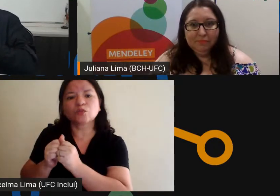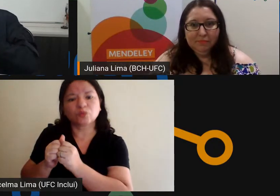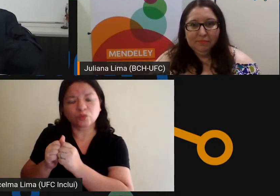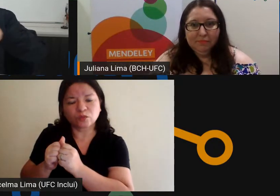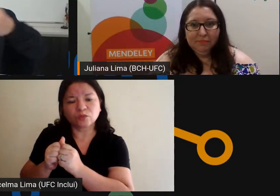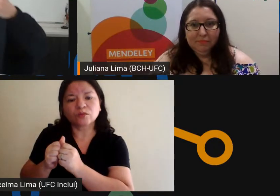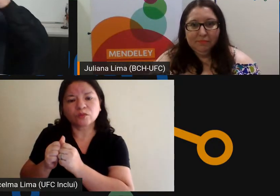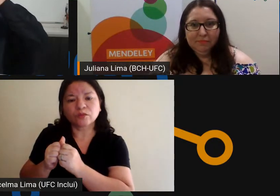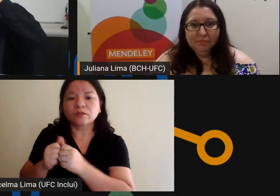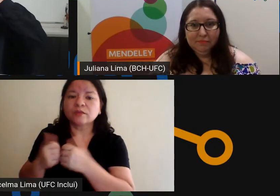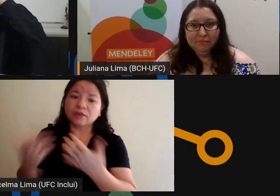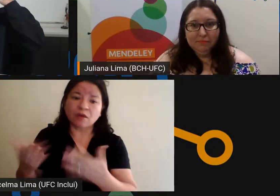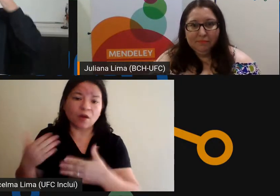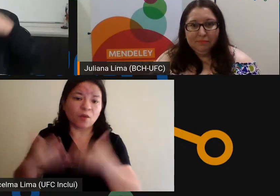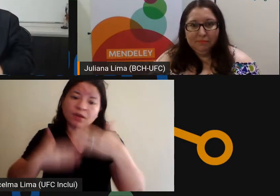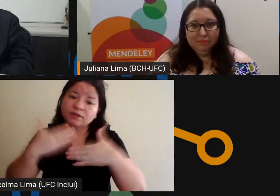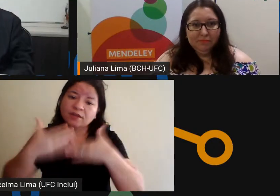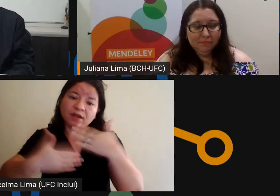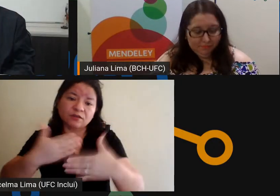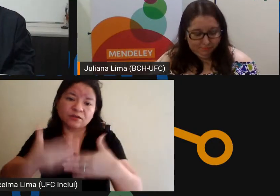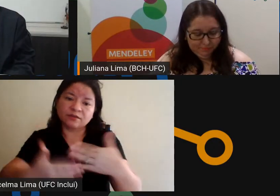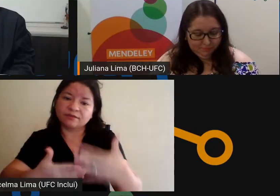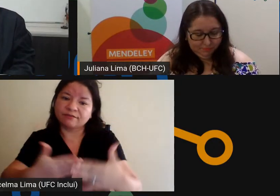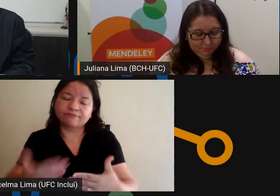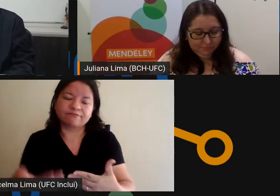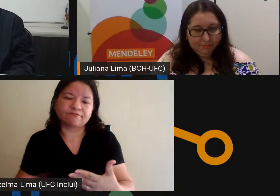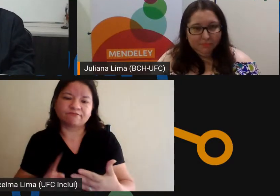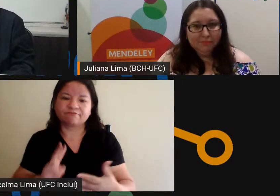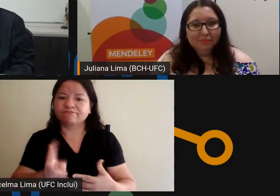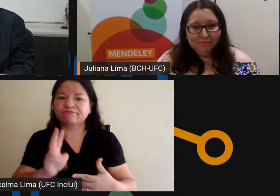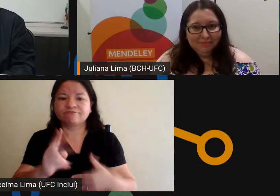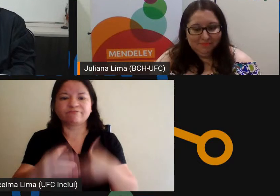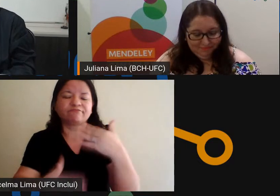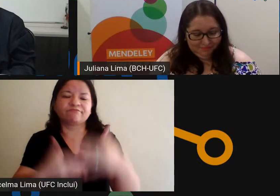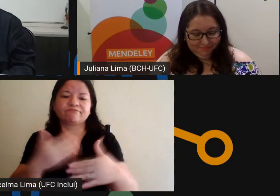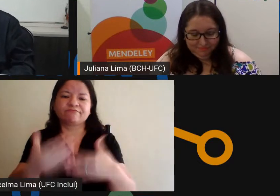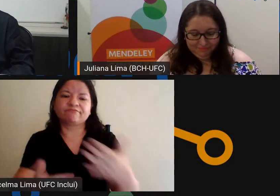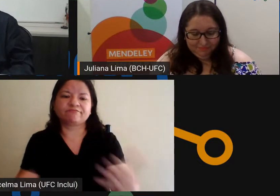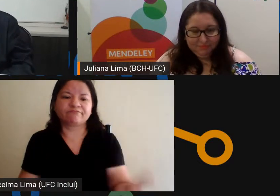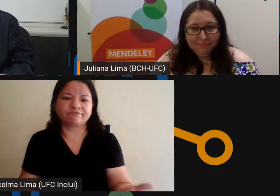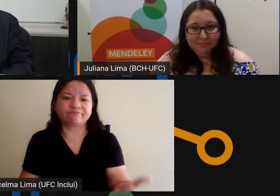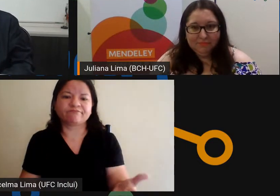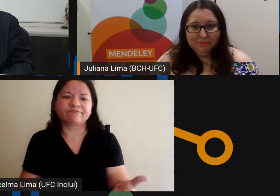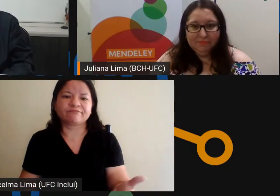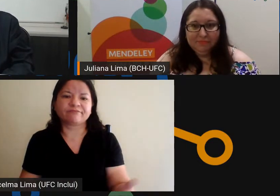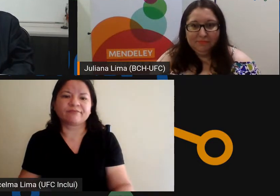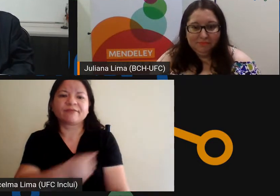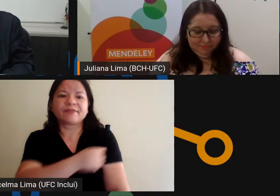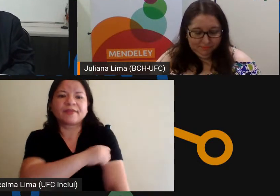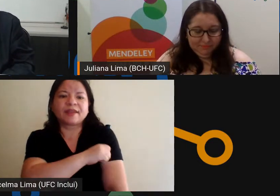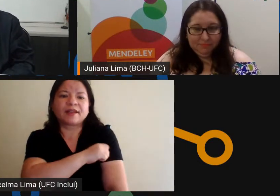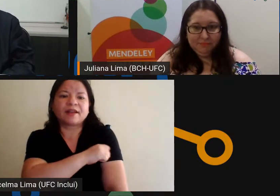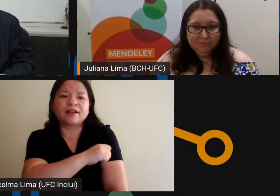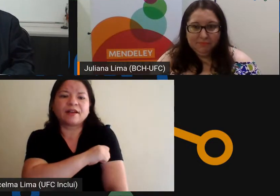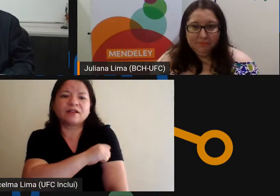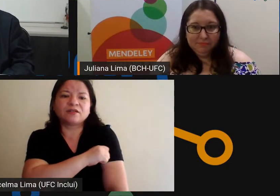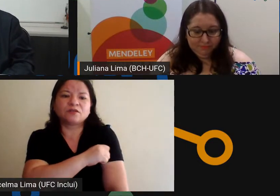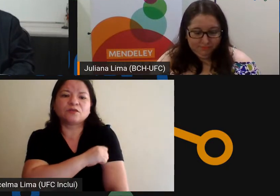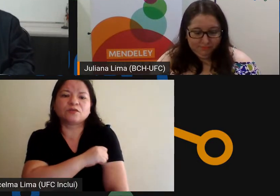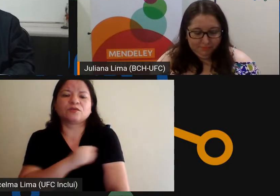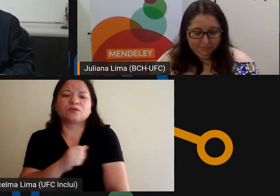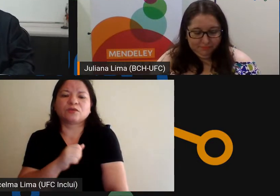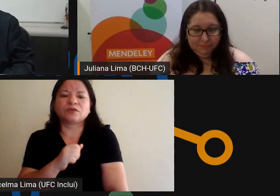E esse é um processo contínuo. Na verdade, alunos de IC, Iniciação